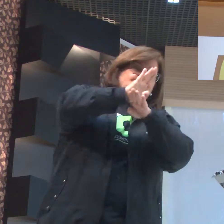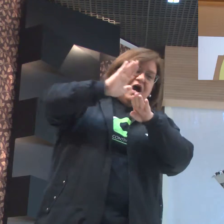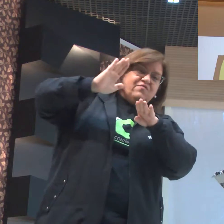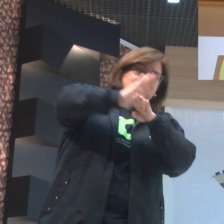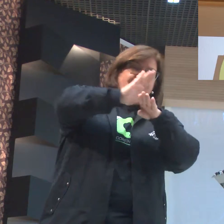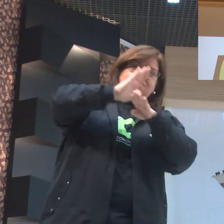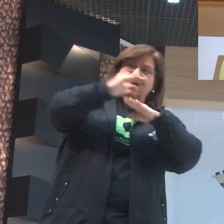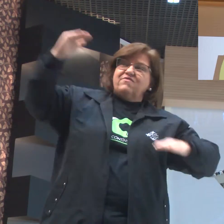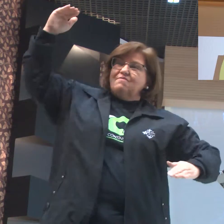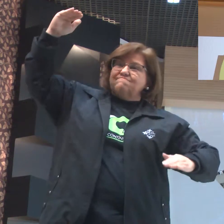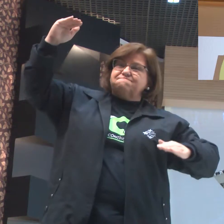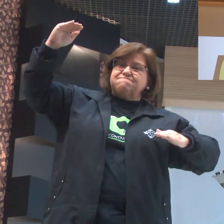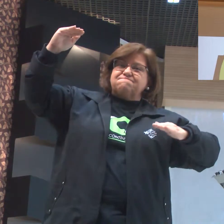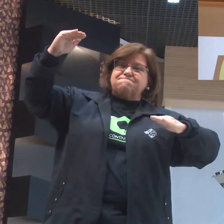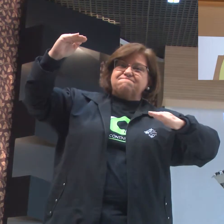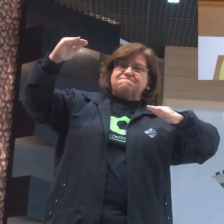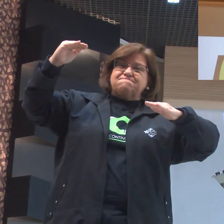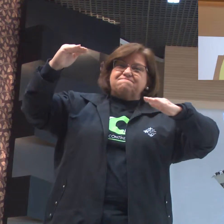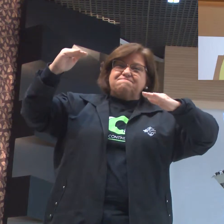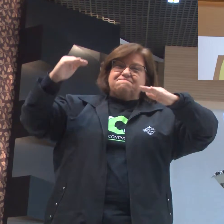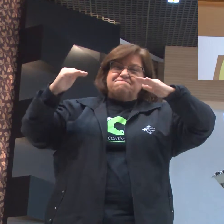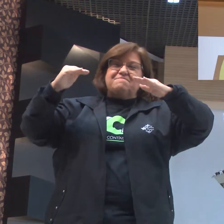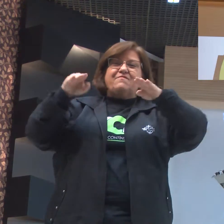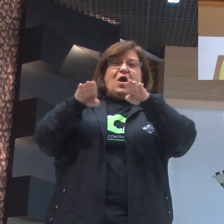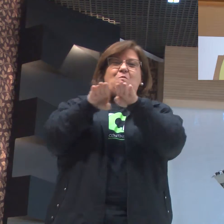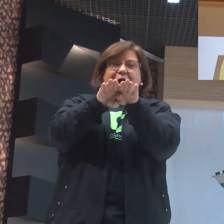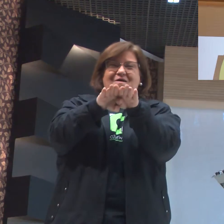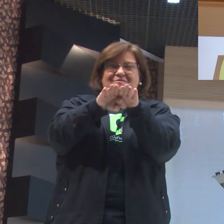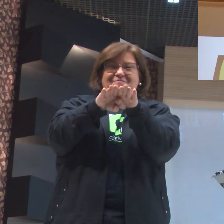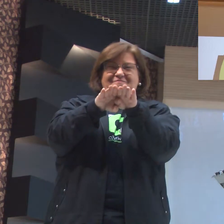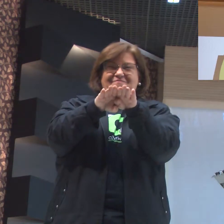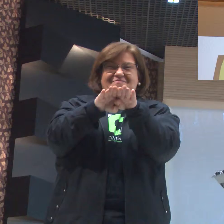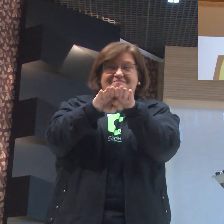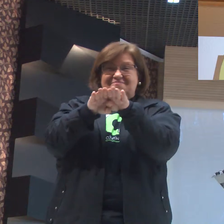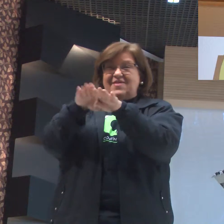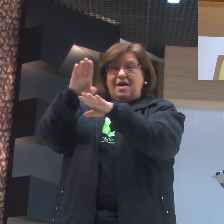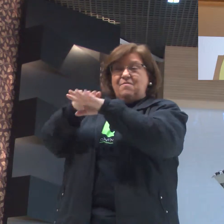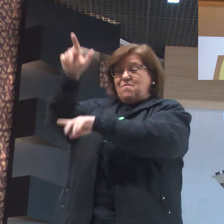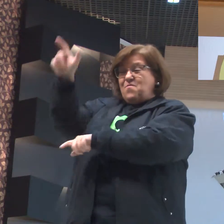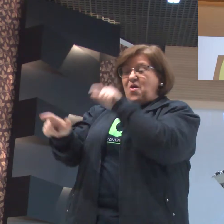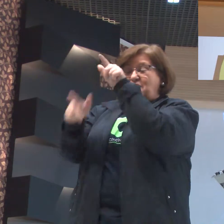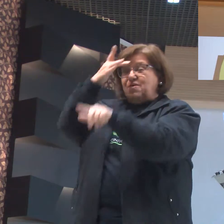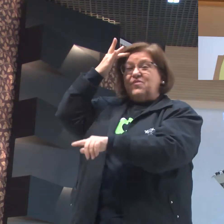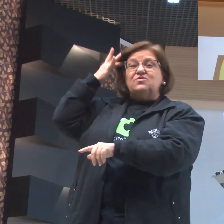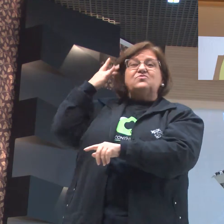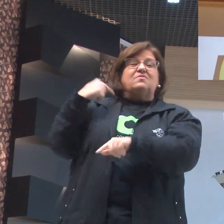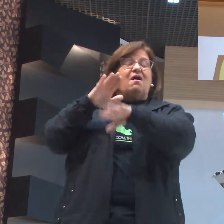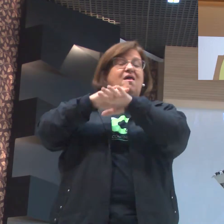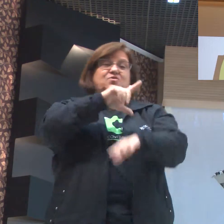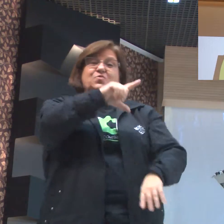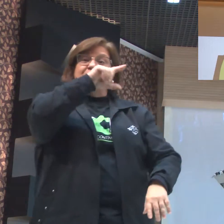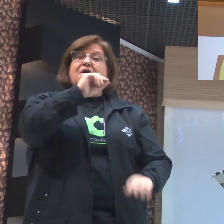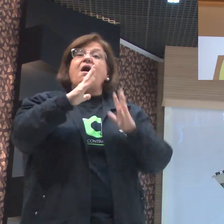Está aqui um grande desafio. E assim que a igreja nasceu,